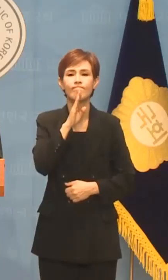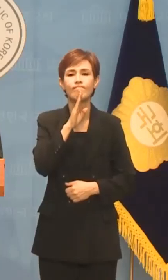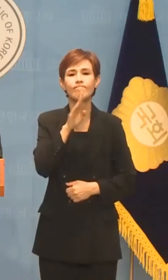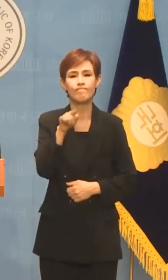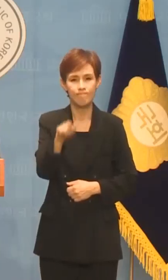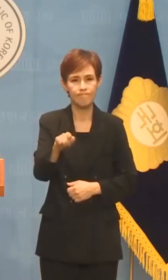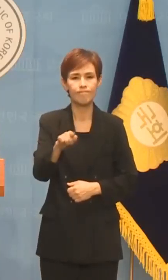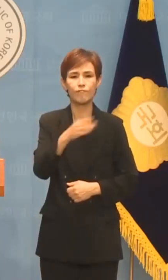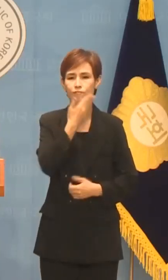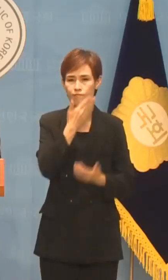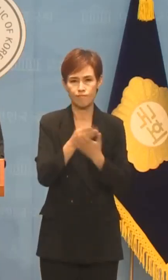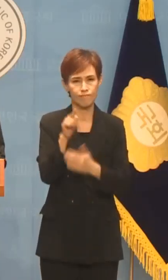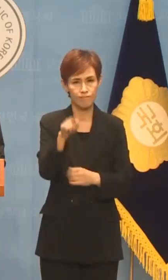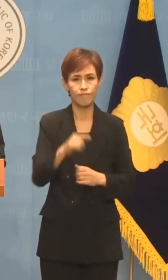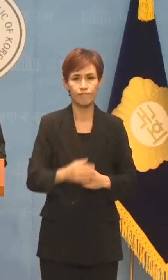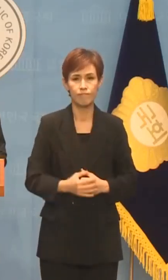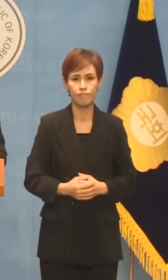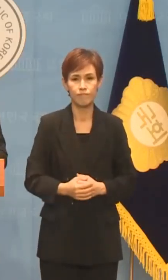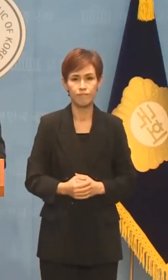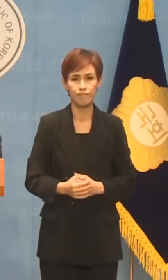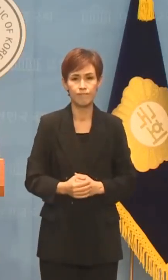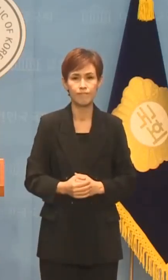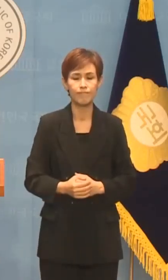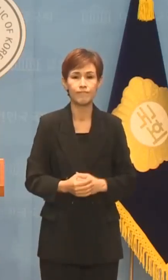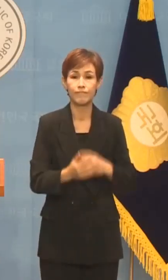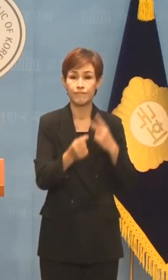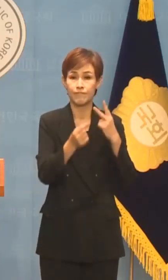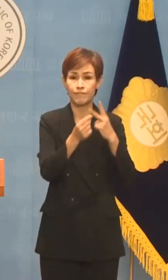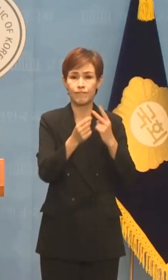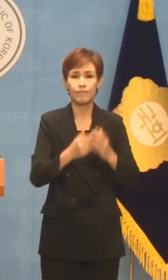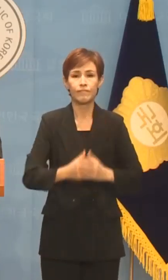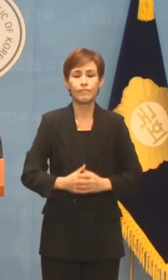진짜 핵심입니다. 두 번째입니다.